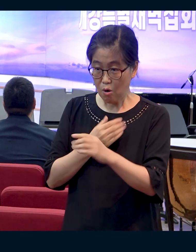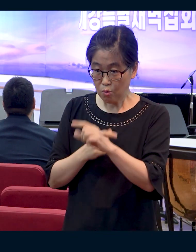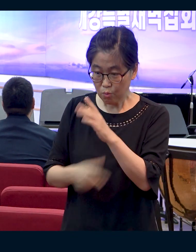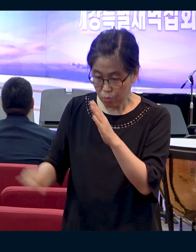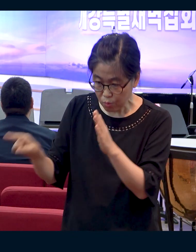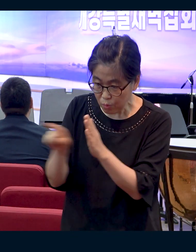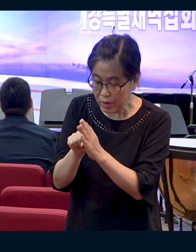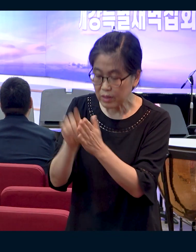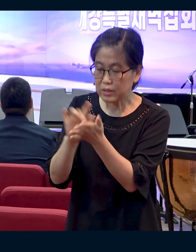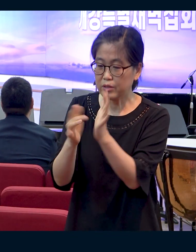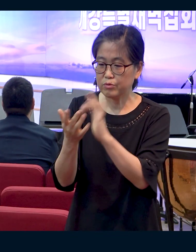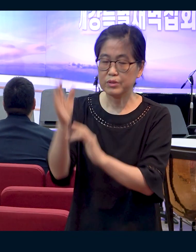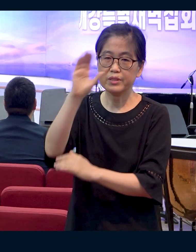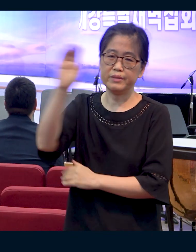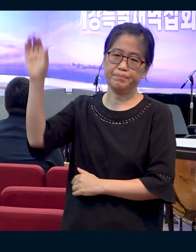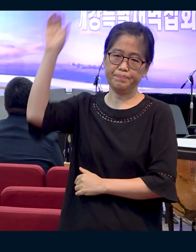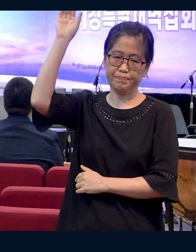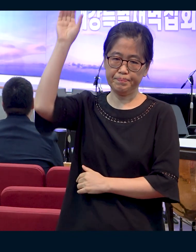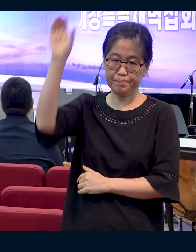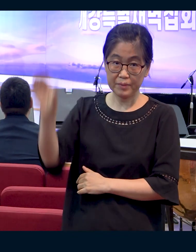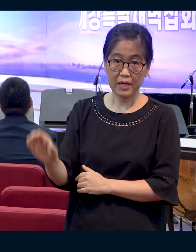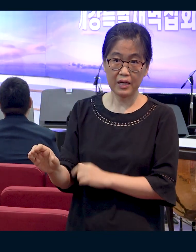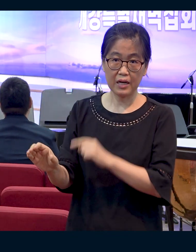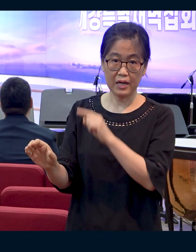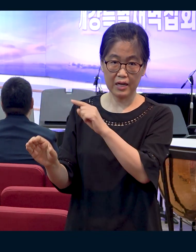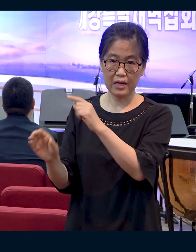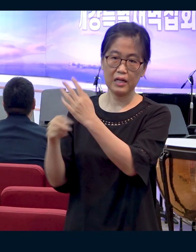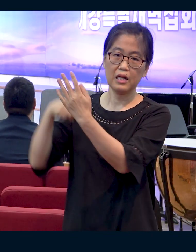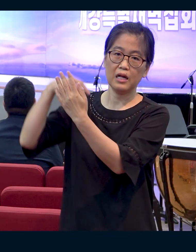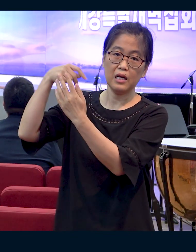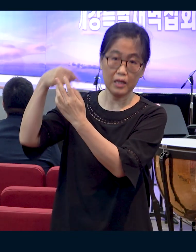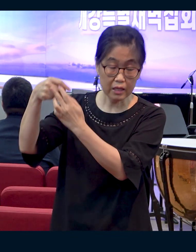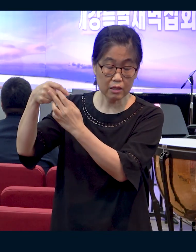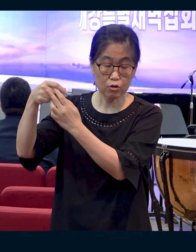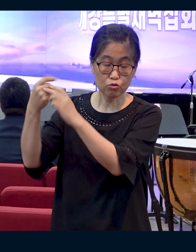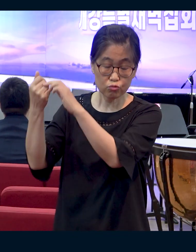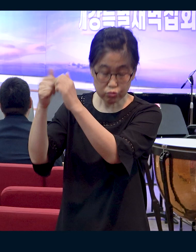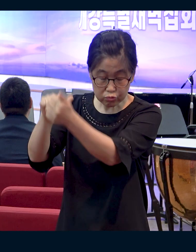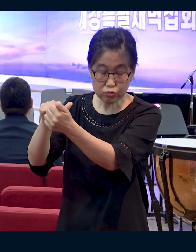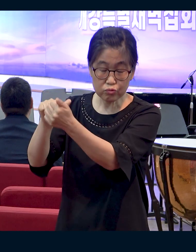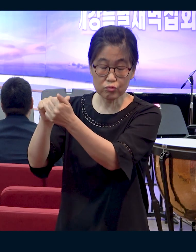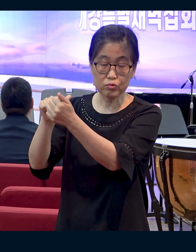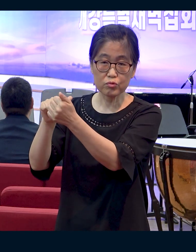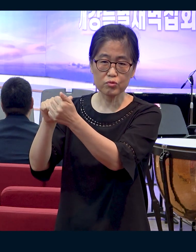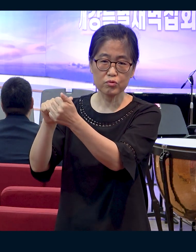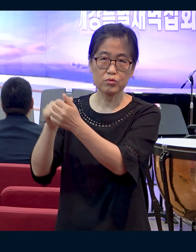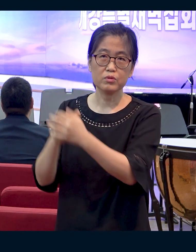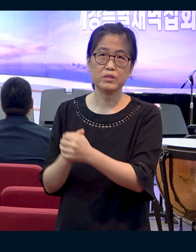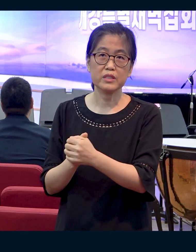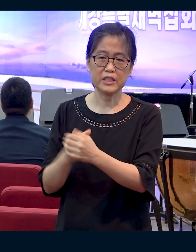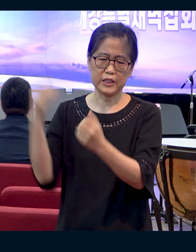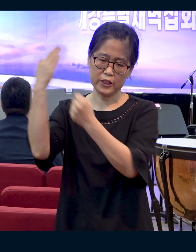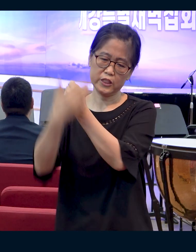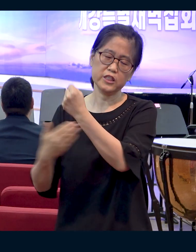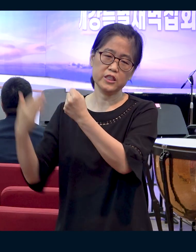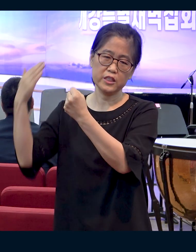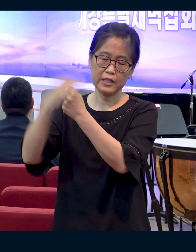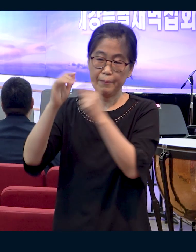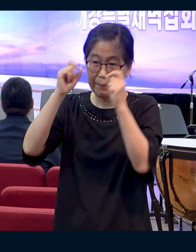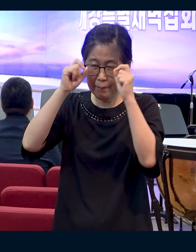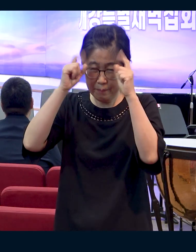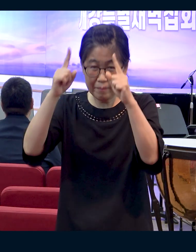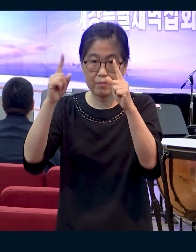위해서 십자가에 아들을 죽이시면서까지 사랑하신 그 대속의 사랑이, 그 은혜가